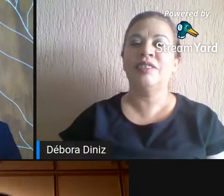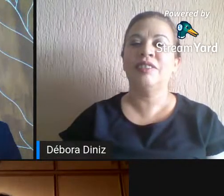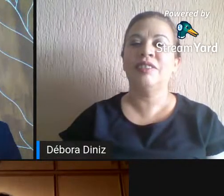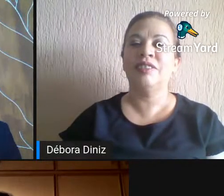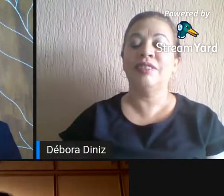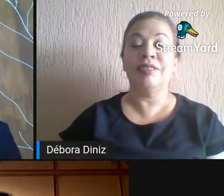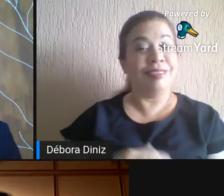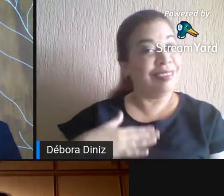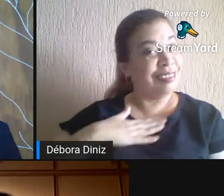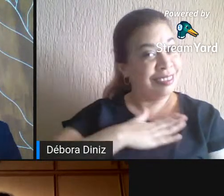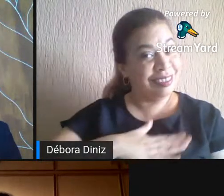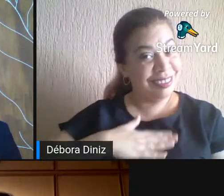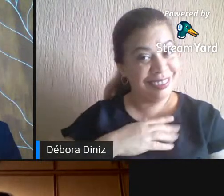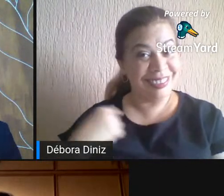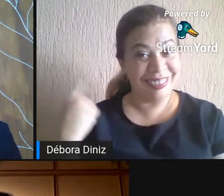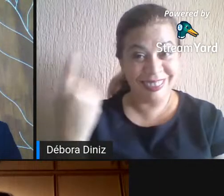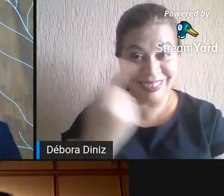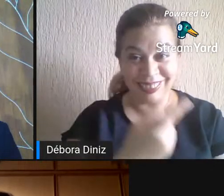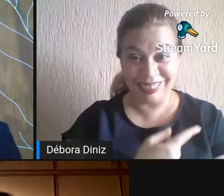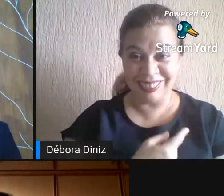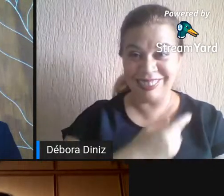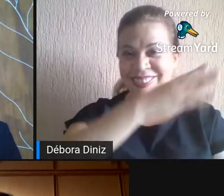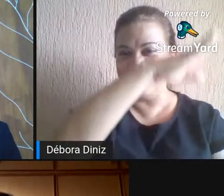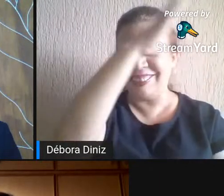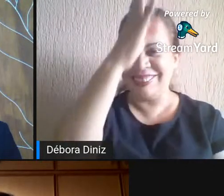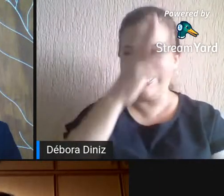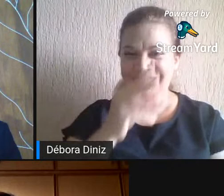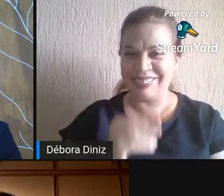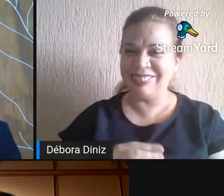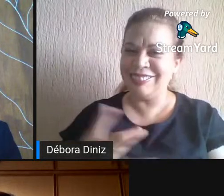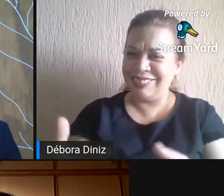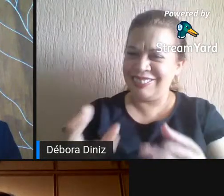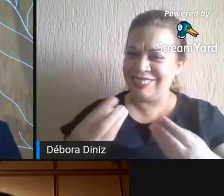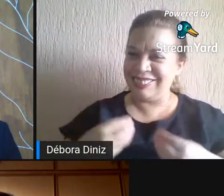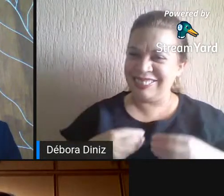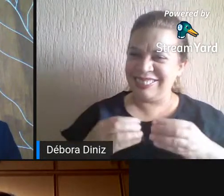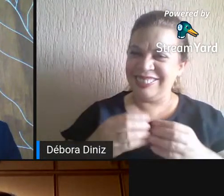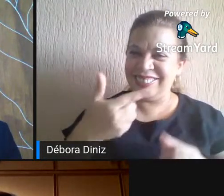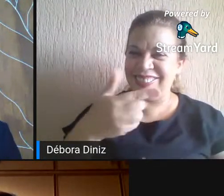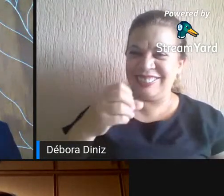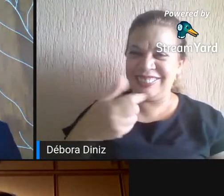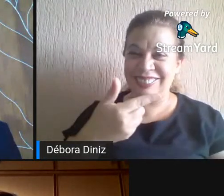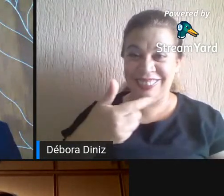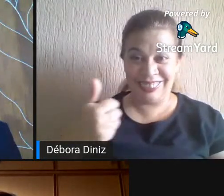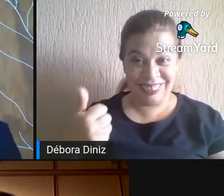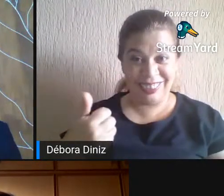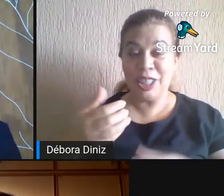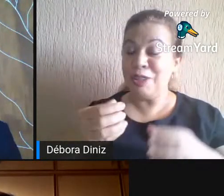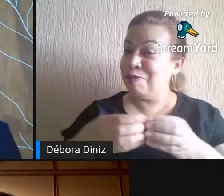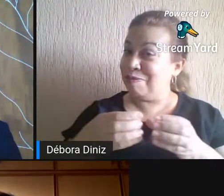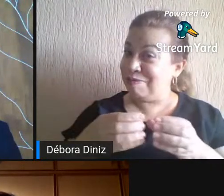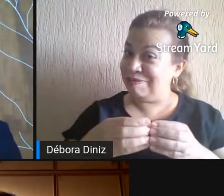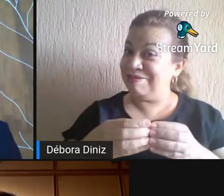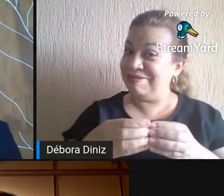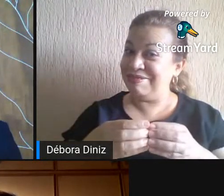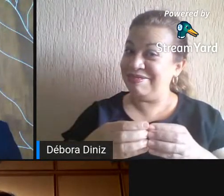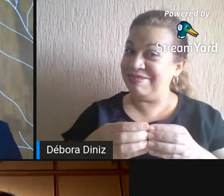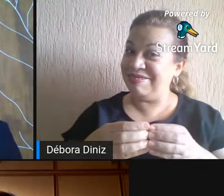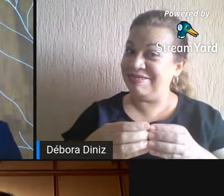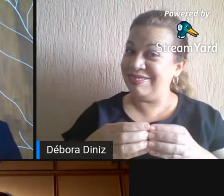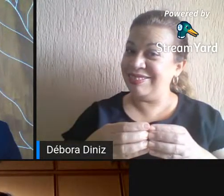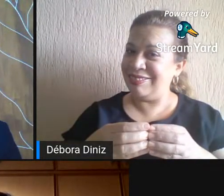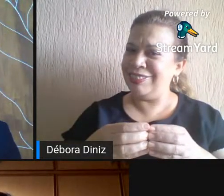É um prazer para nós do PROFEPT recebermos a nossa turma 2021, uma turma que nós,